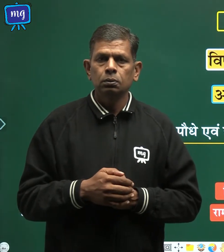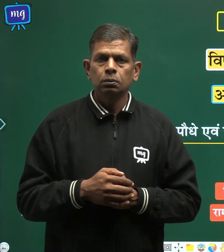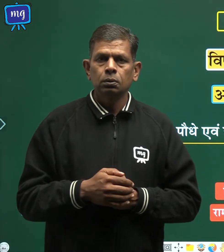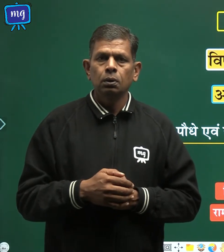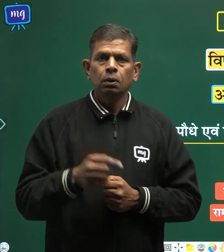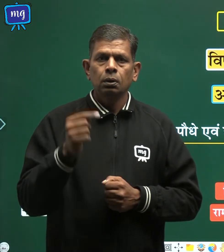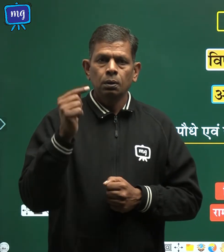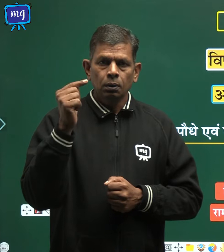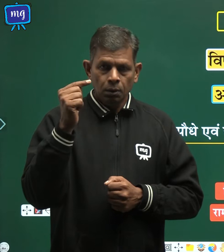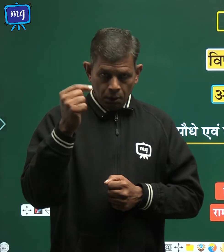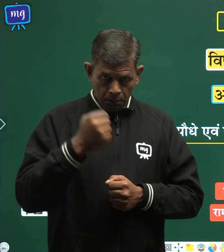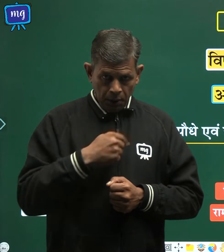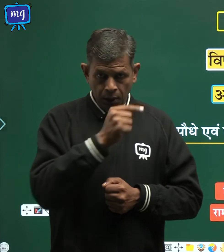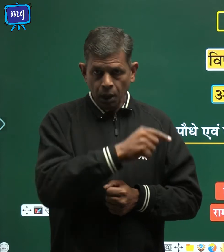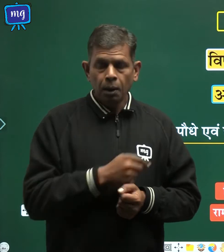मेरा नाम